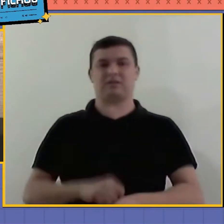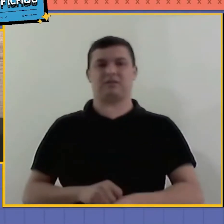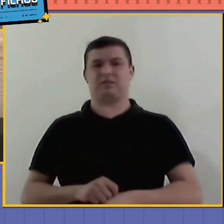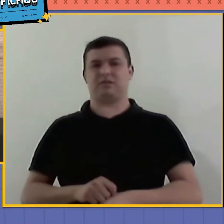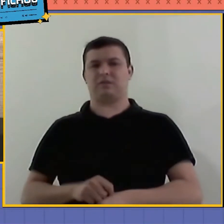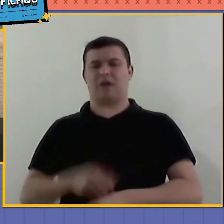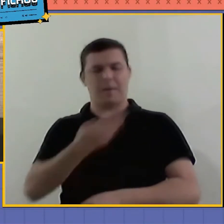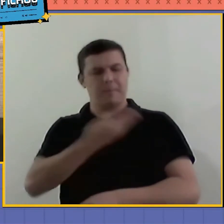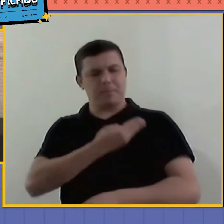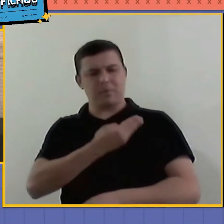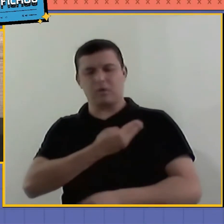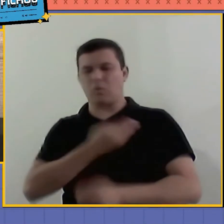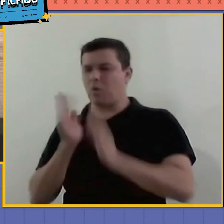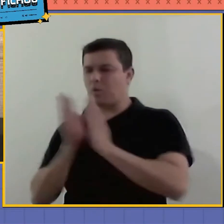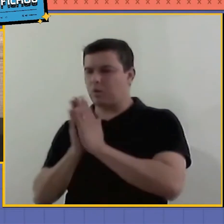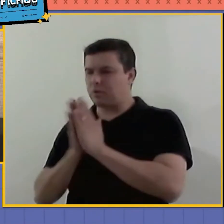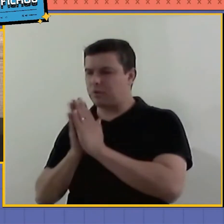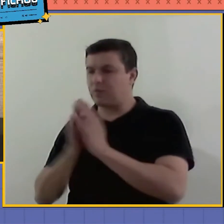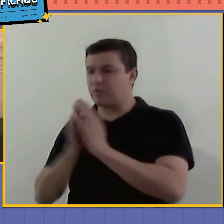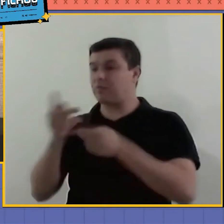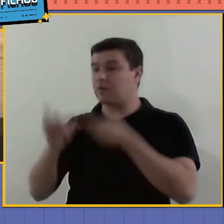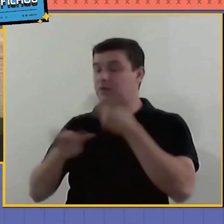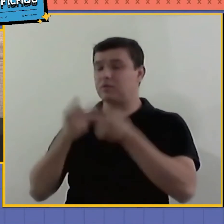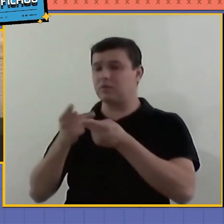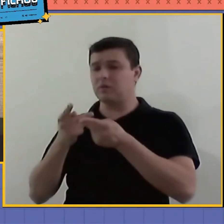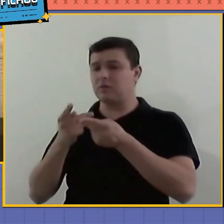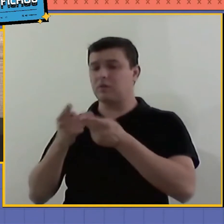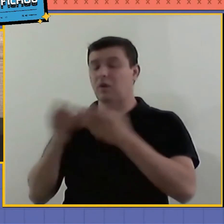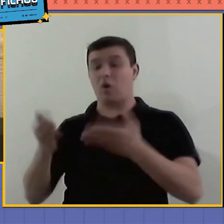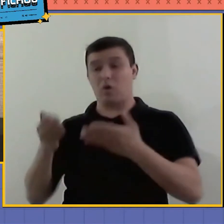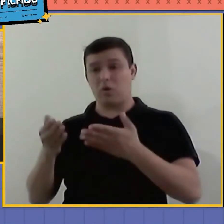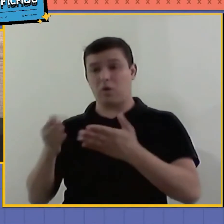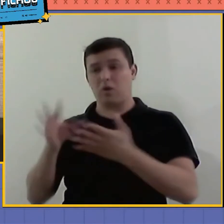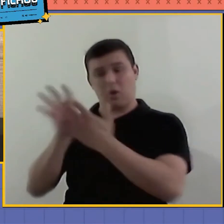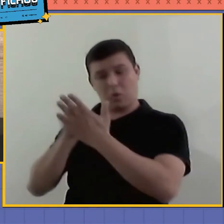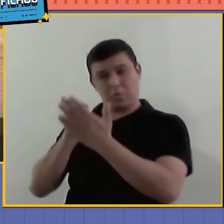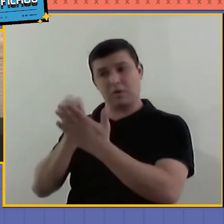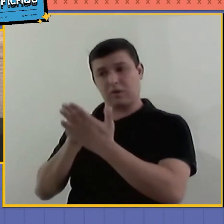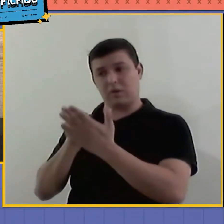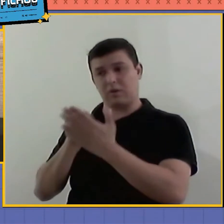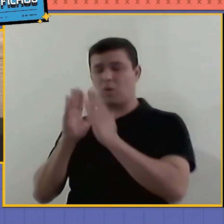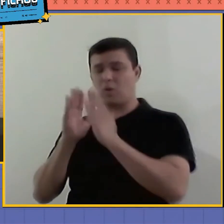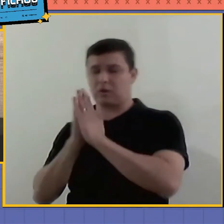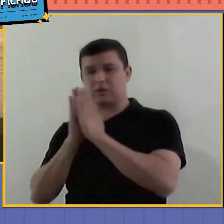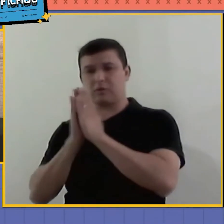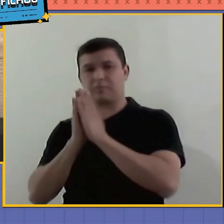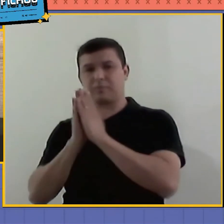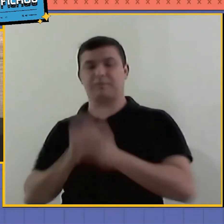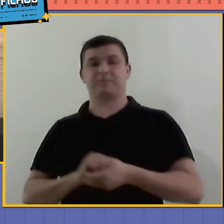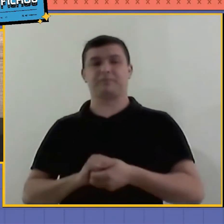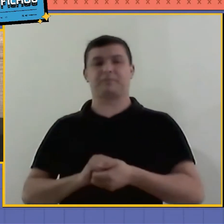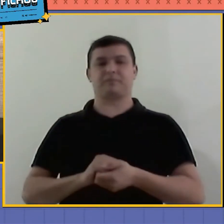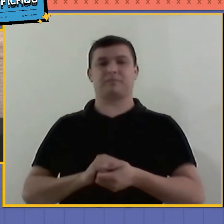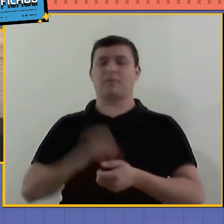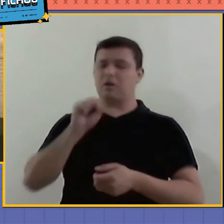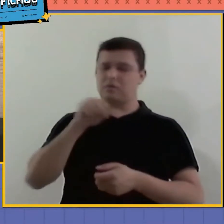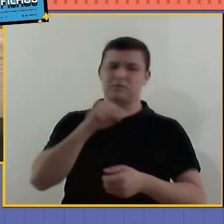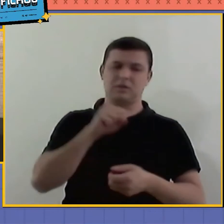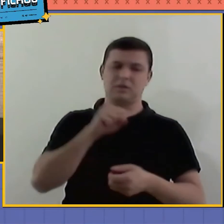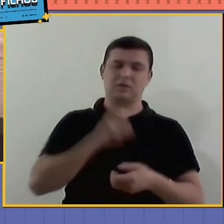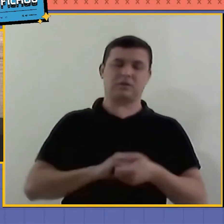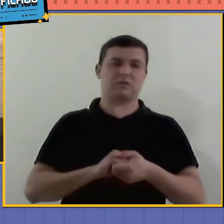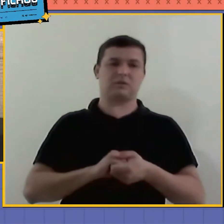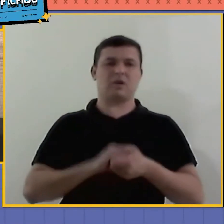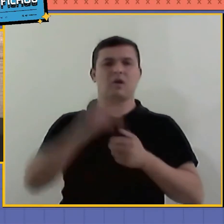e depois eu falei para ele repete comigo uma oração ele repetiu comigo a oração ele falou que Jesus é o Senhor da vida dele